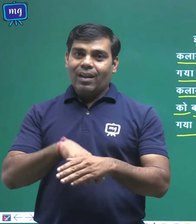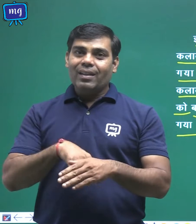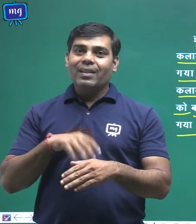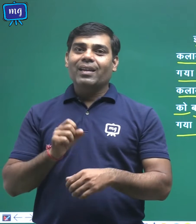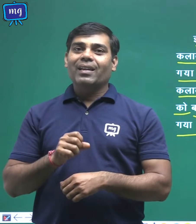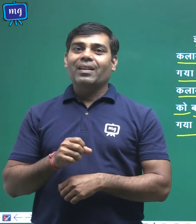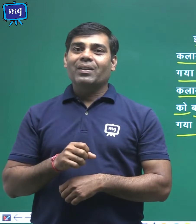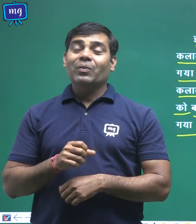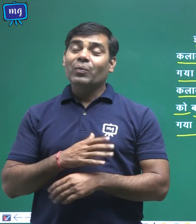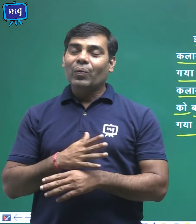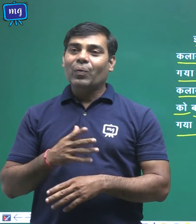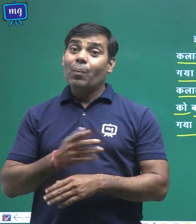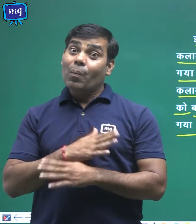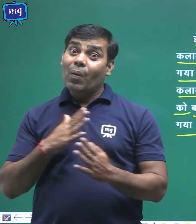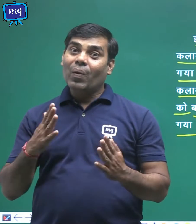जो बहुत ही